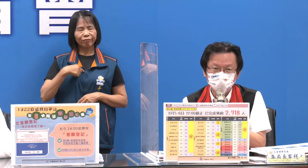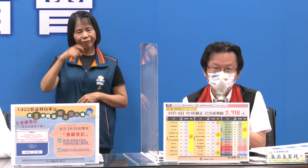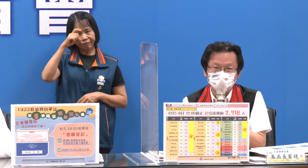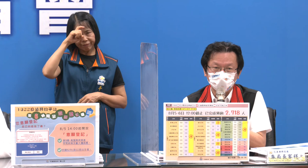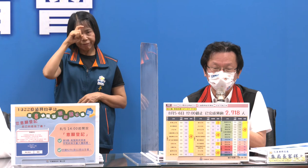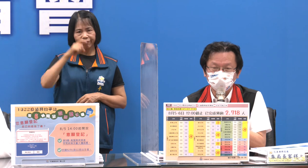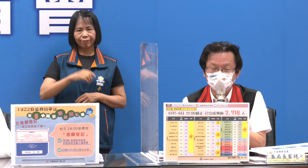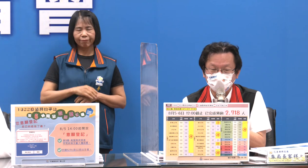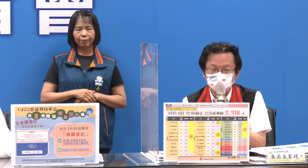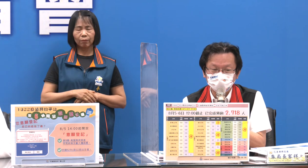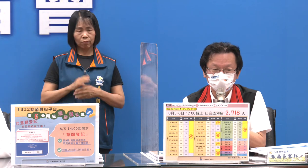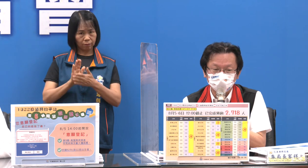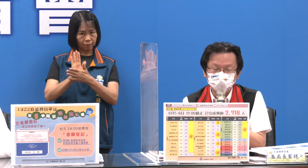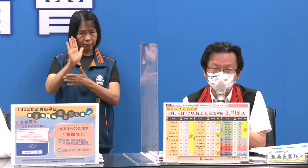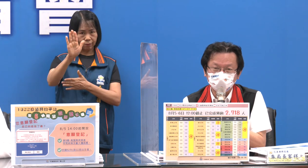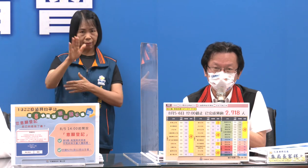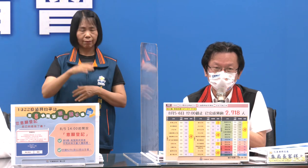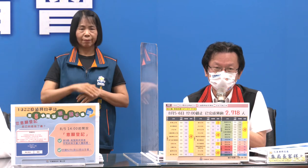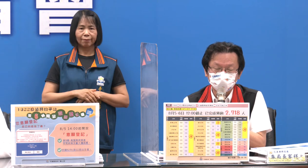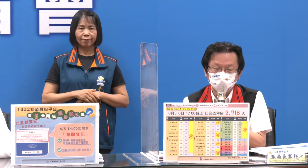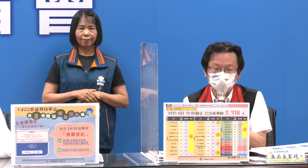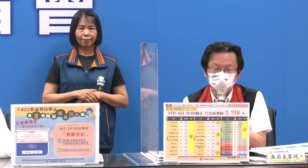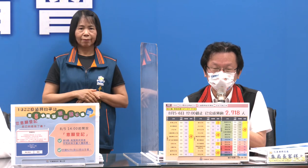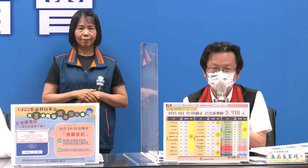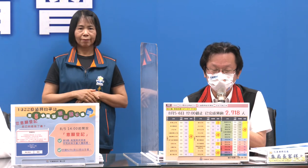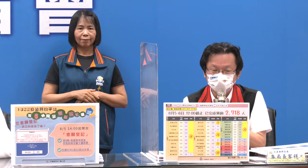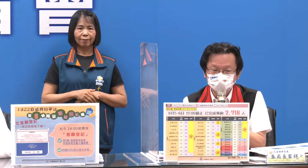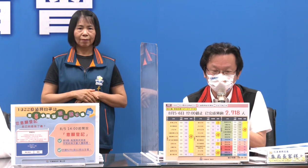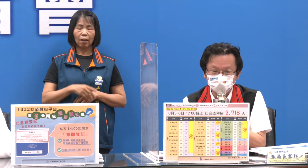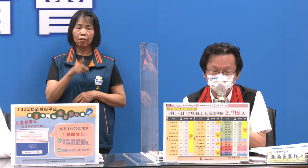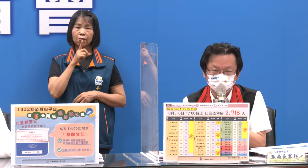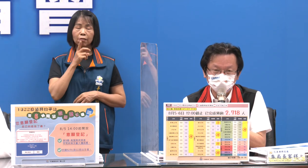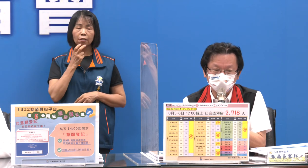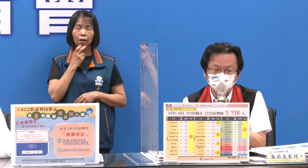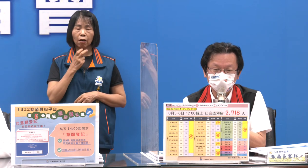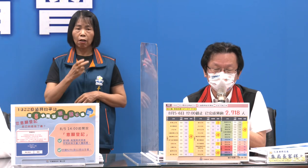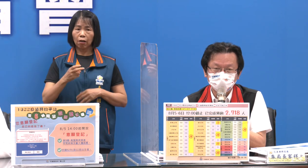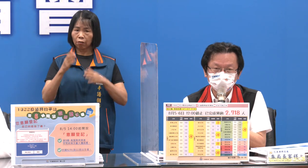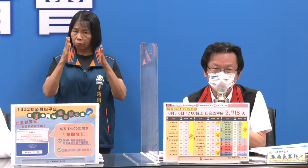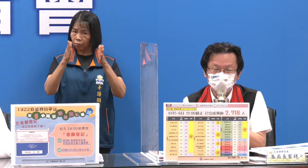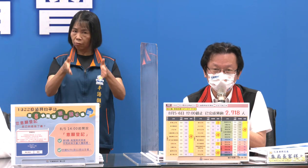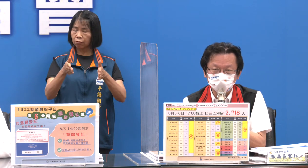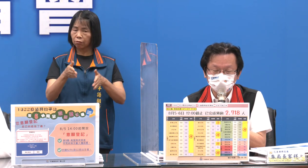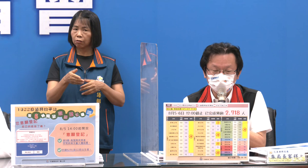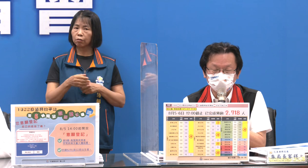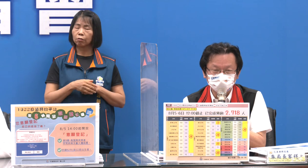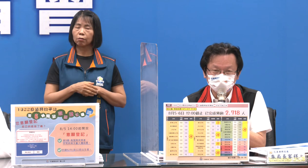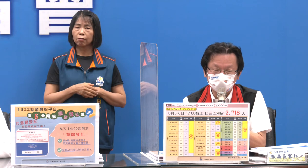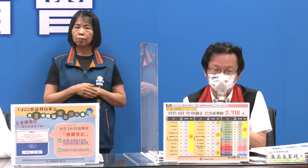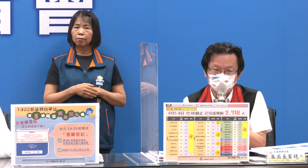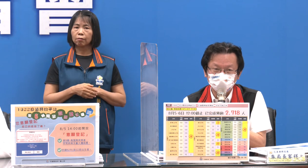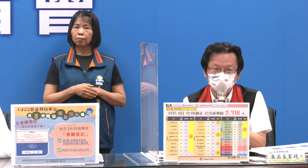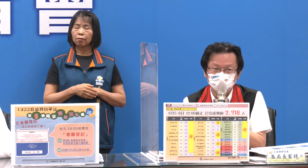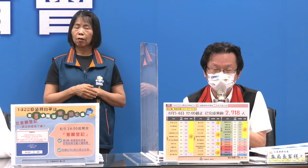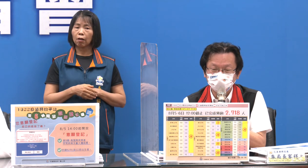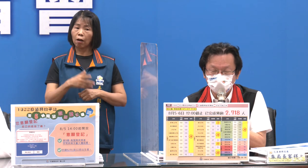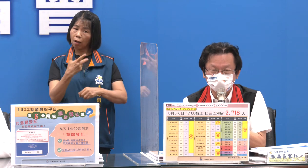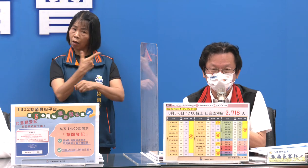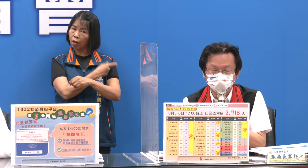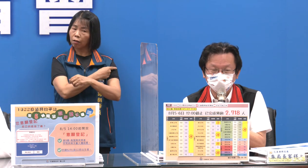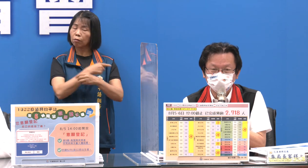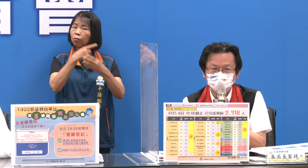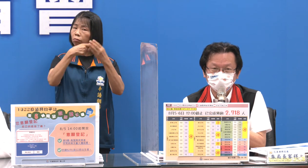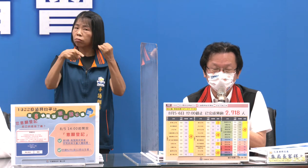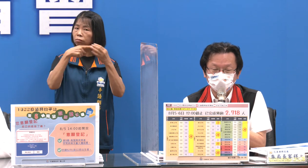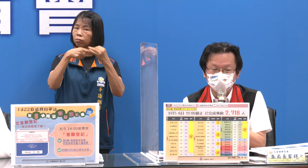待未来我们在这个中央对于我们这个疫苗施打的这个量